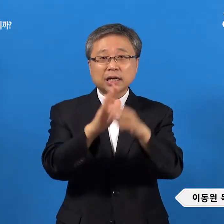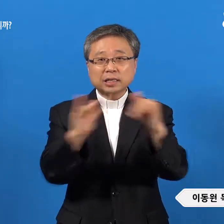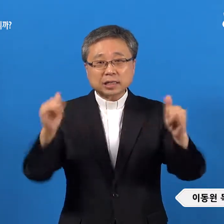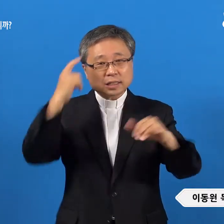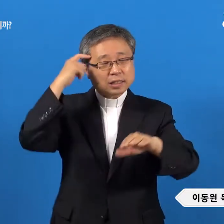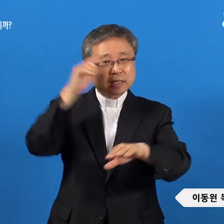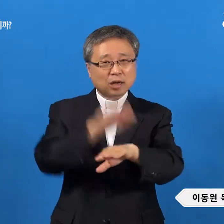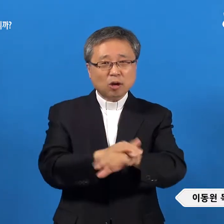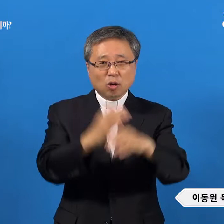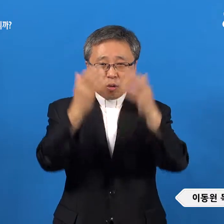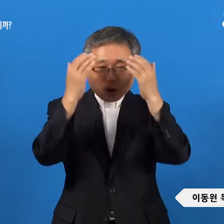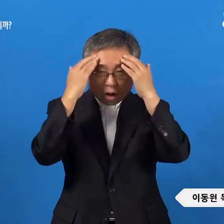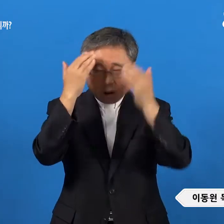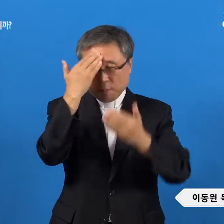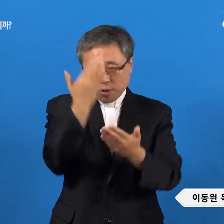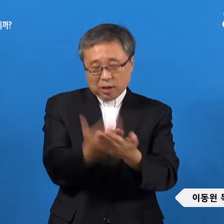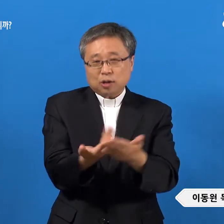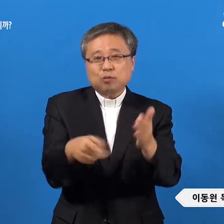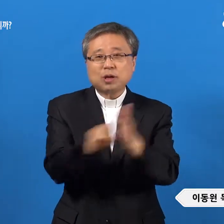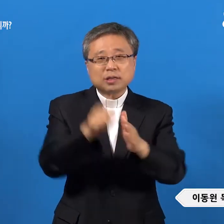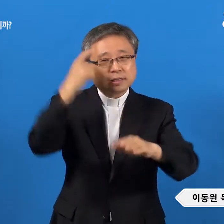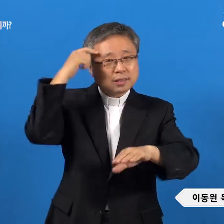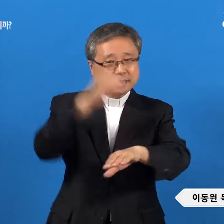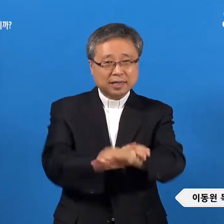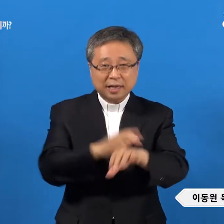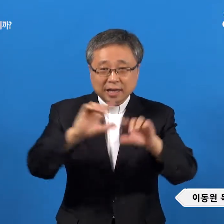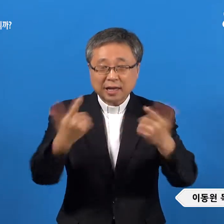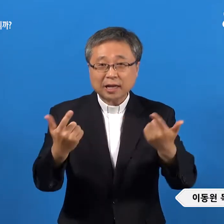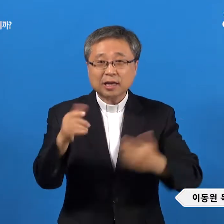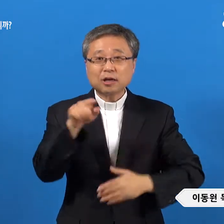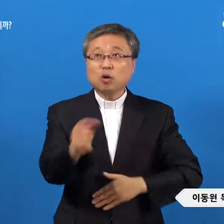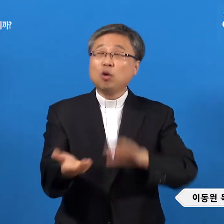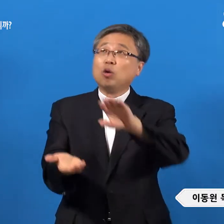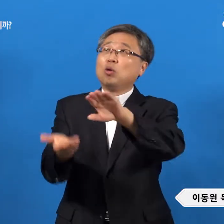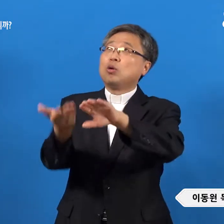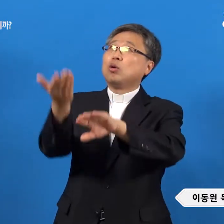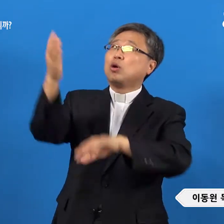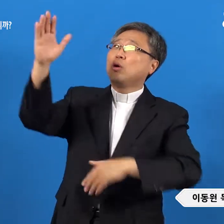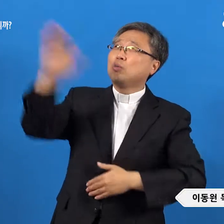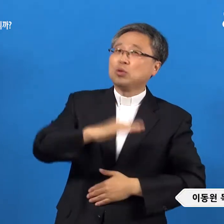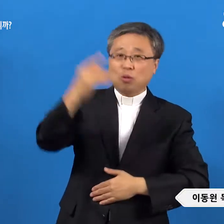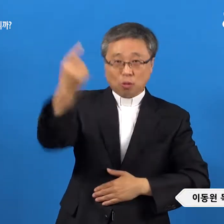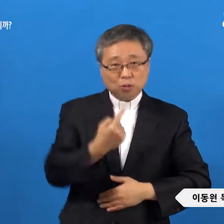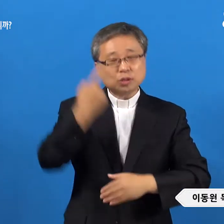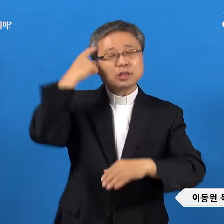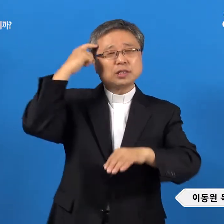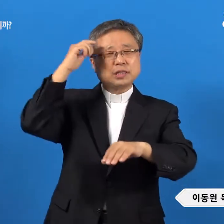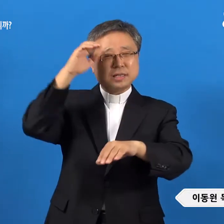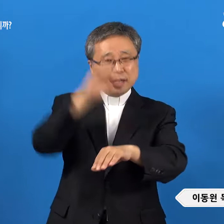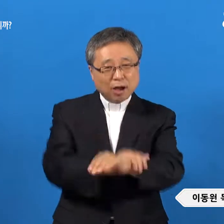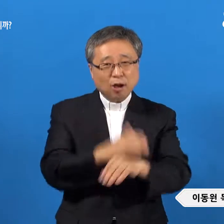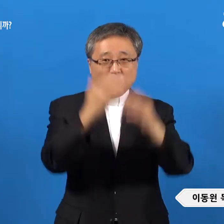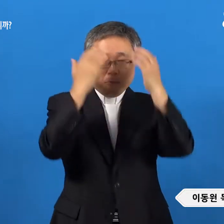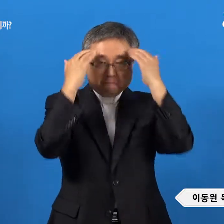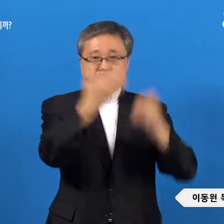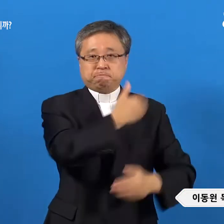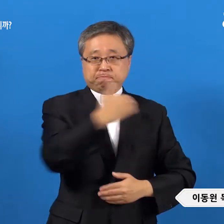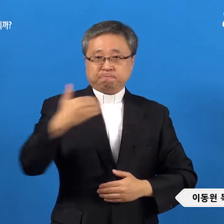고난을 모면하기 위한 지혜만이 아닙니다. 이것은 위로부터 내리는 지혜. 그래서 고난을 당당히 맞서고